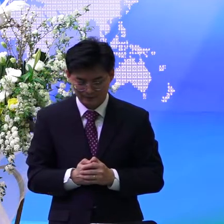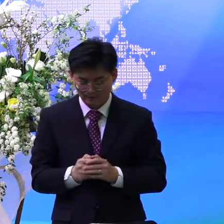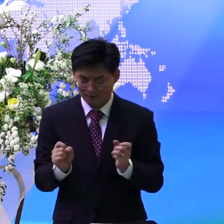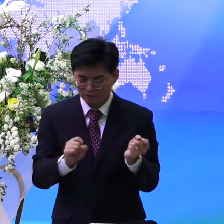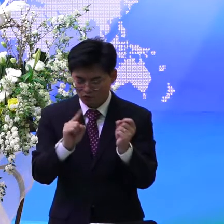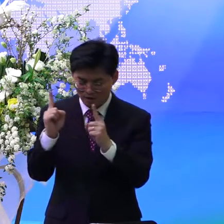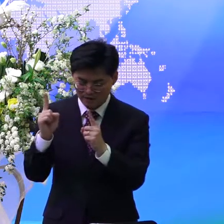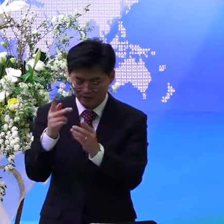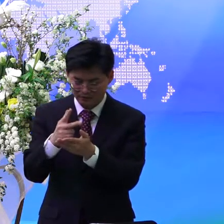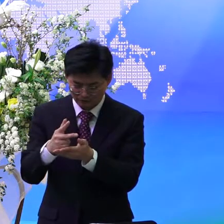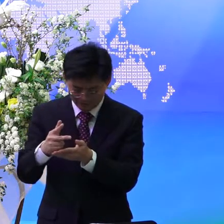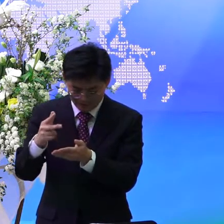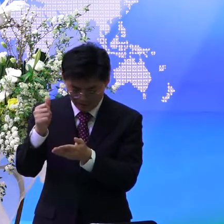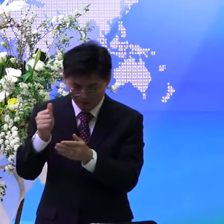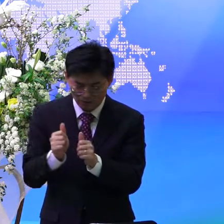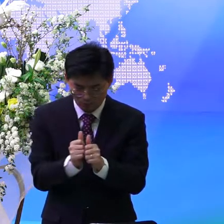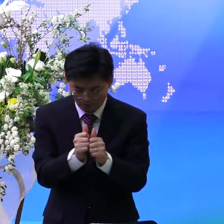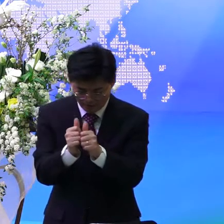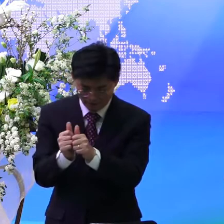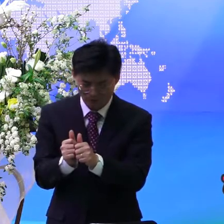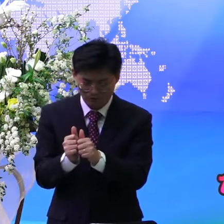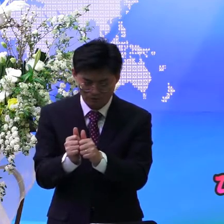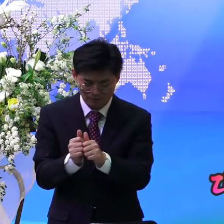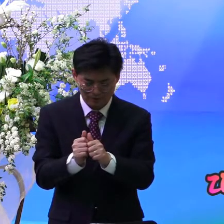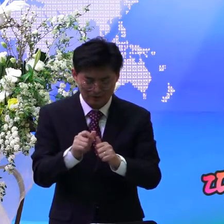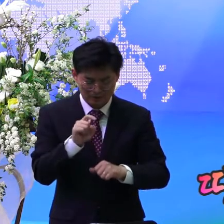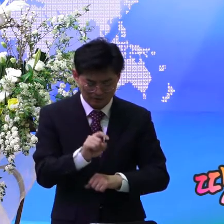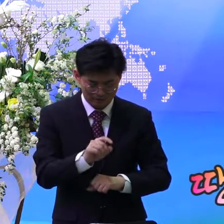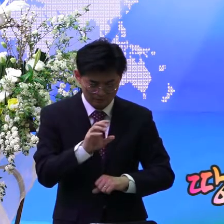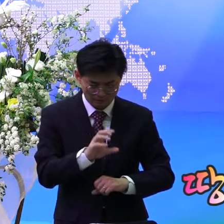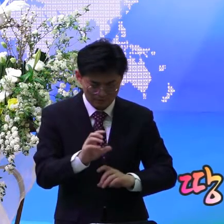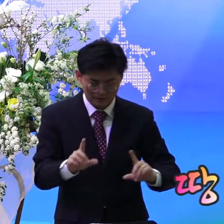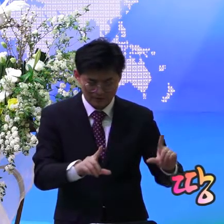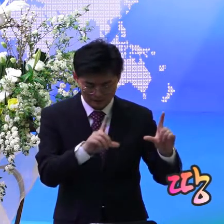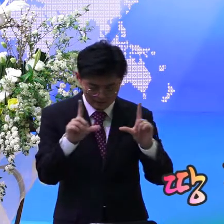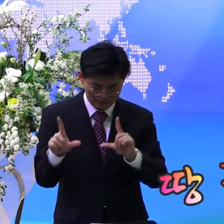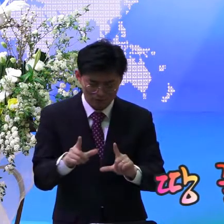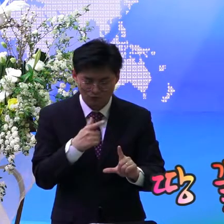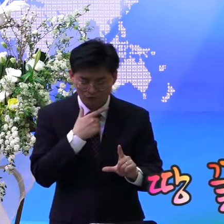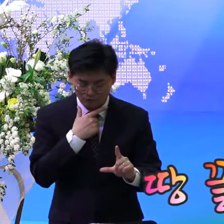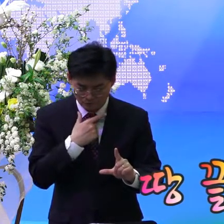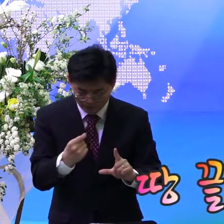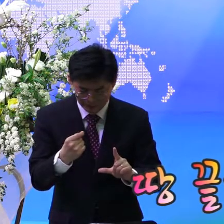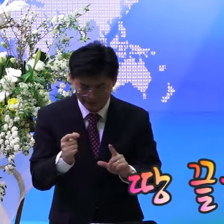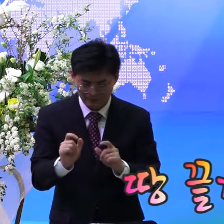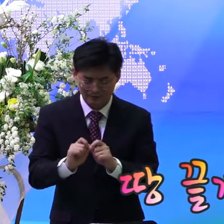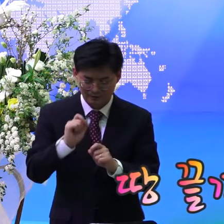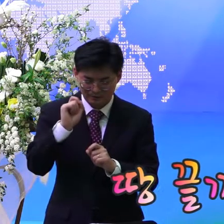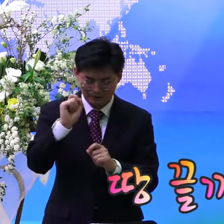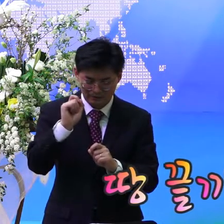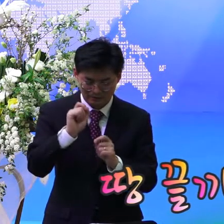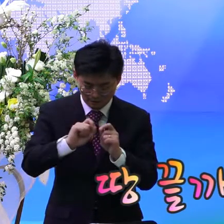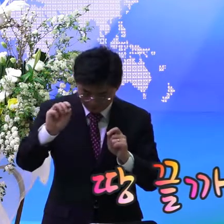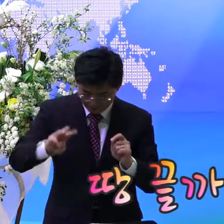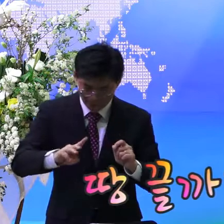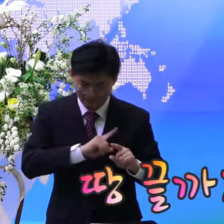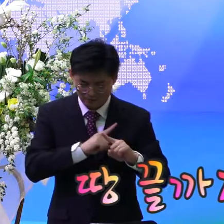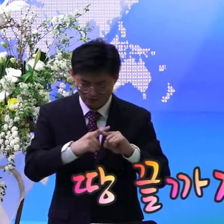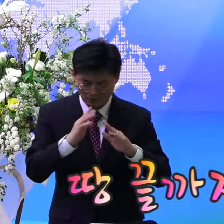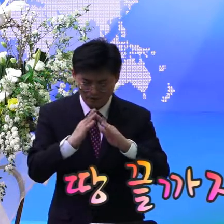부활의 주님과 동행하며 이 땅을 사랑하기를 원하는 영천제일의 모든